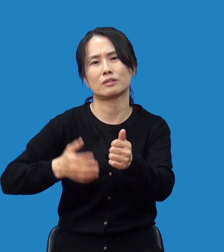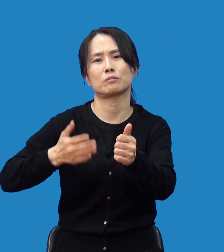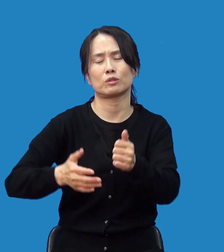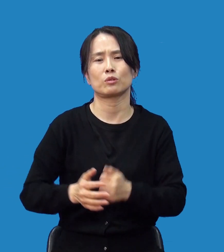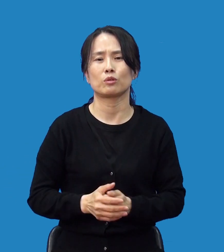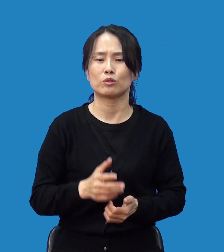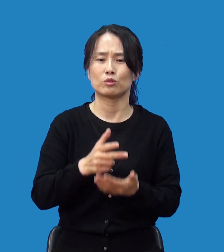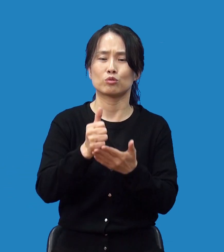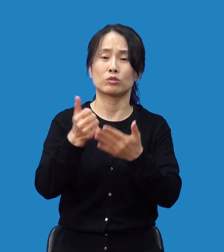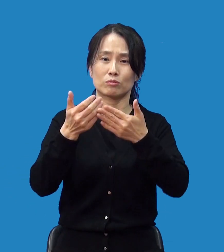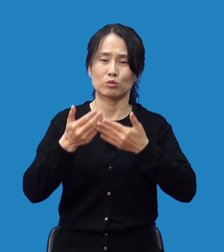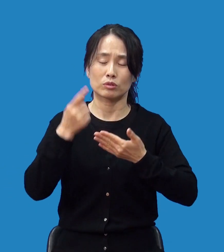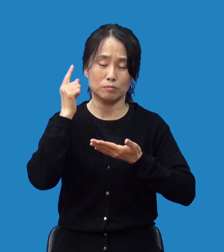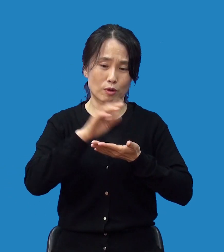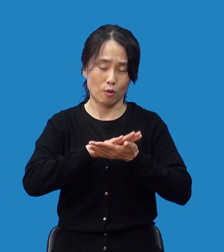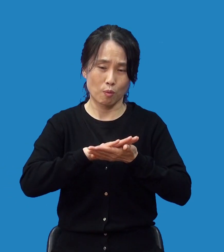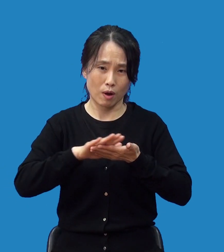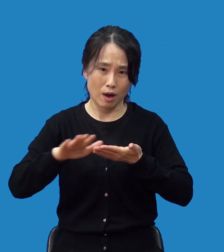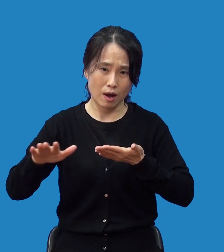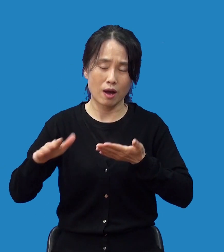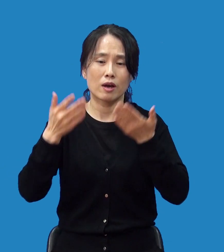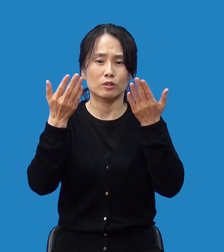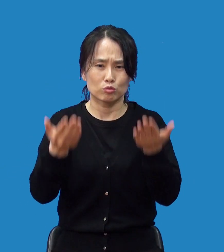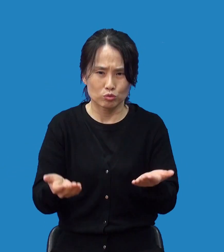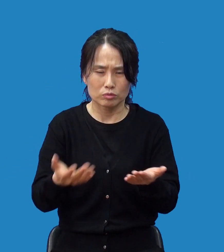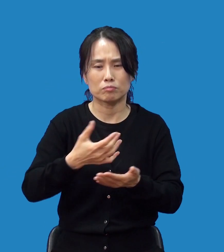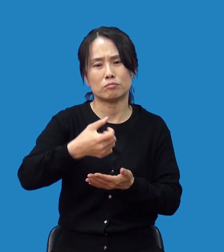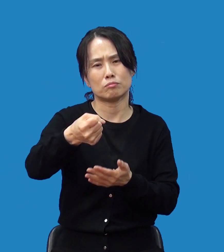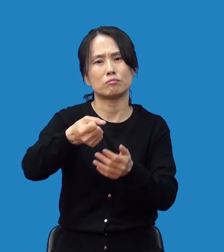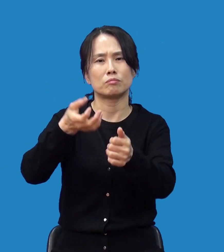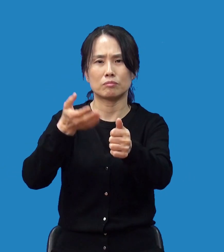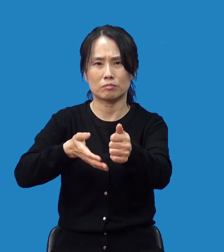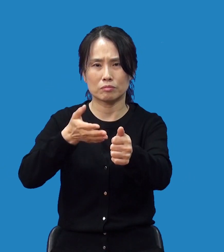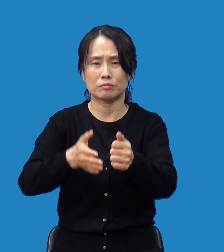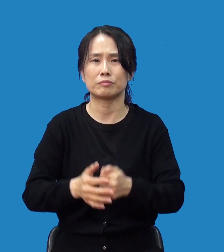주시는 평화, 쉼을 누려야 하지 않겠습니까?